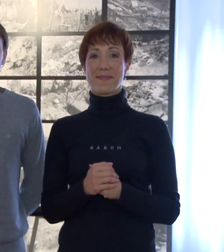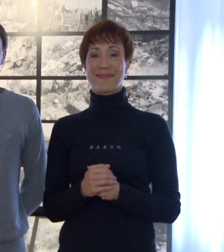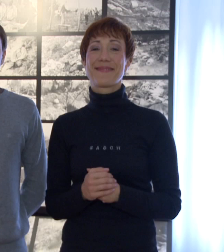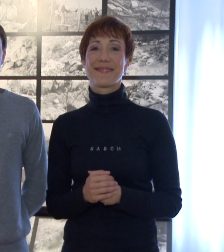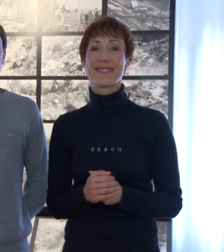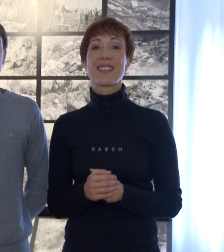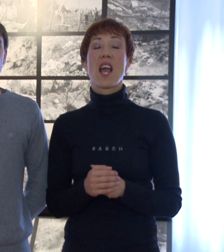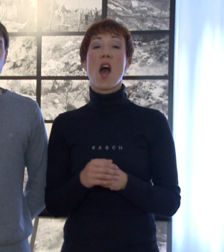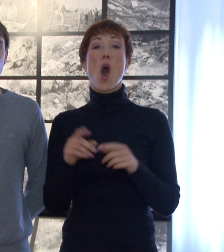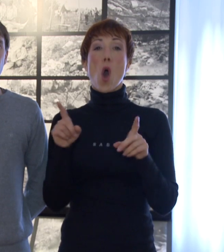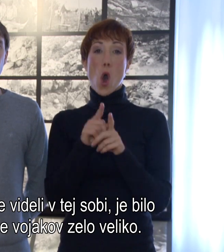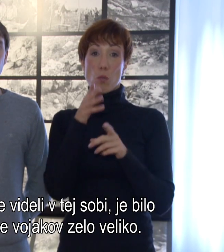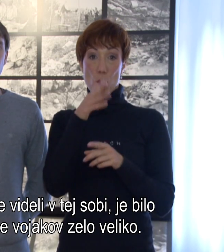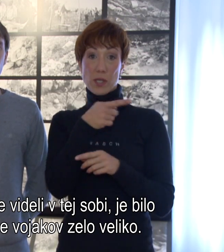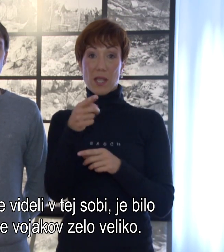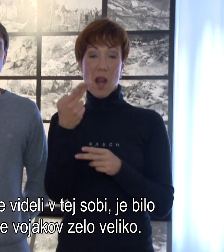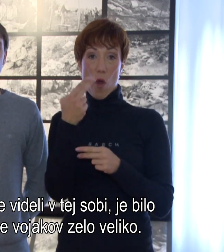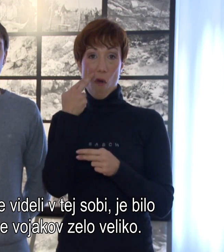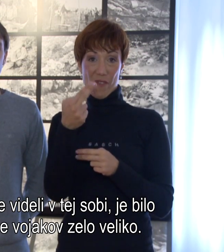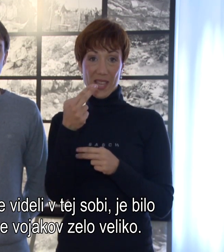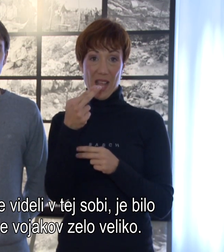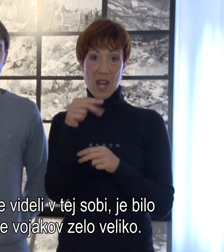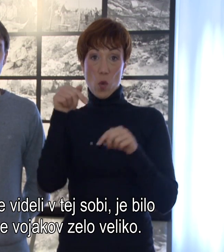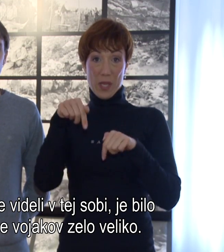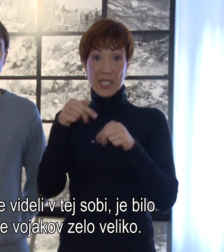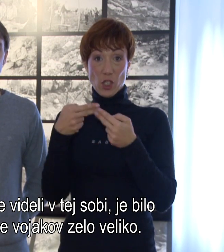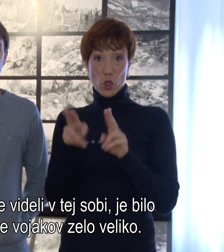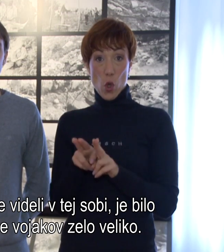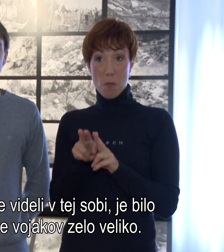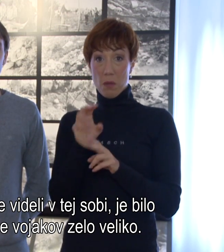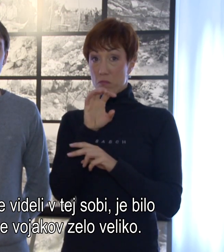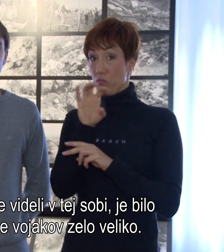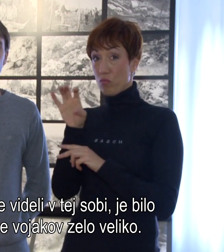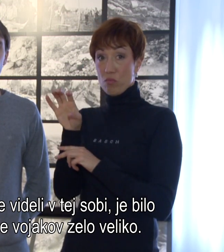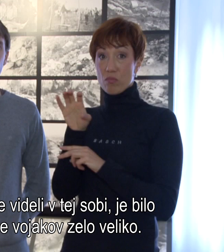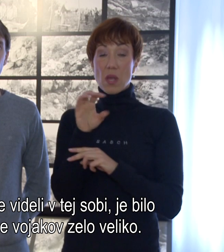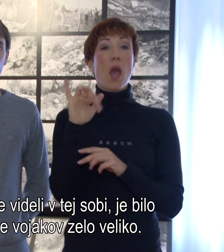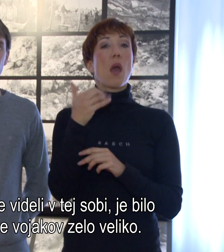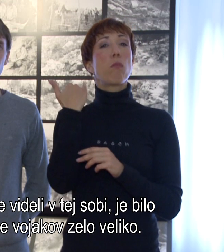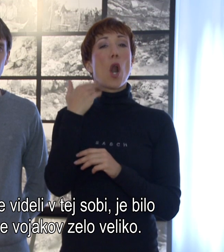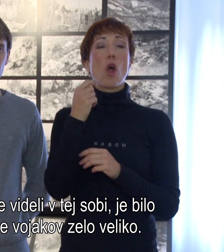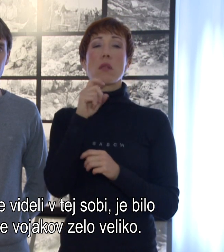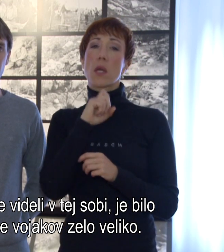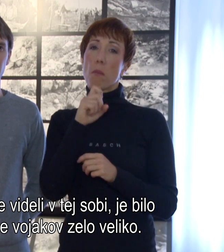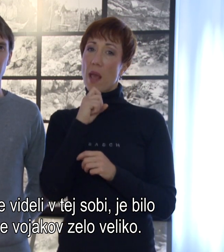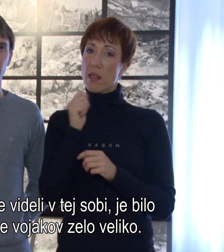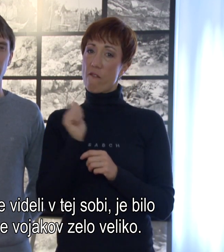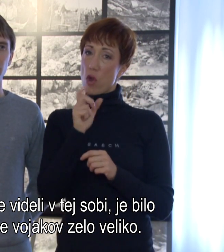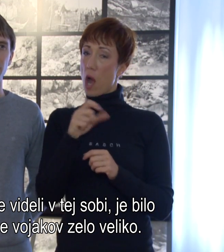Kot boste lahko videli v tej sobi, je bilo trpljenje vojakov zelo veliko. Živeli